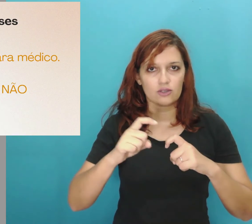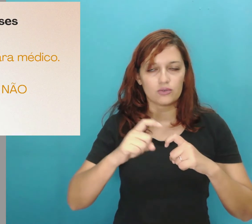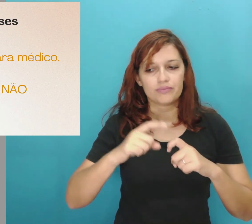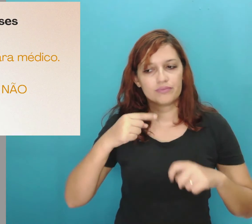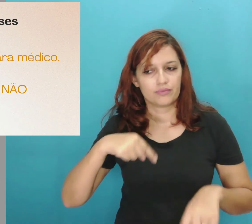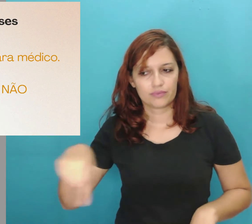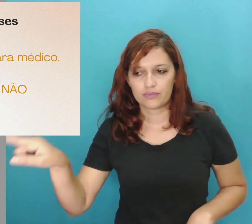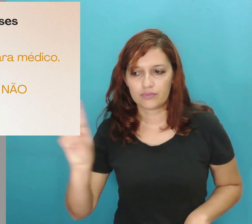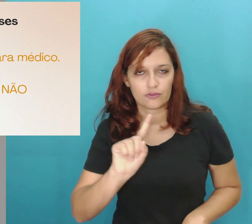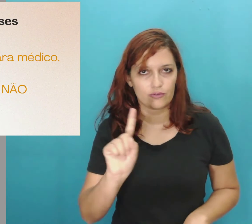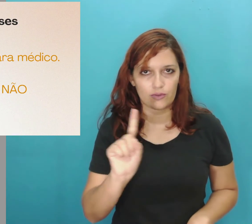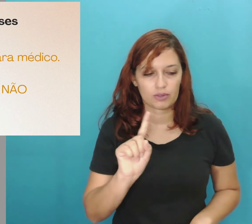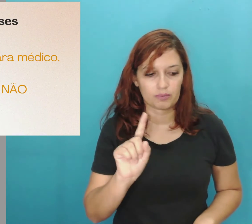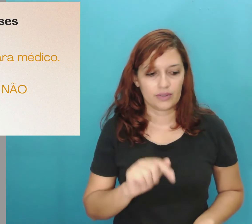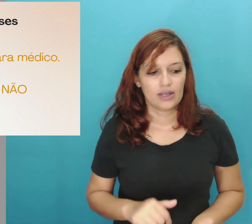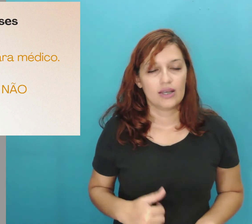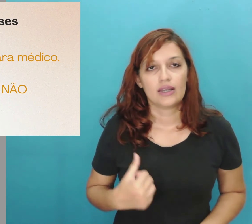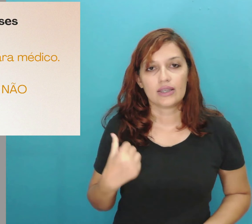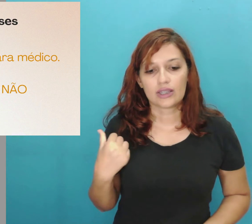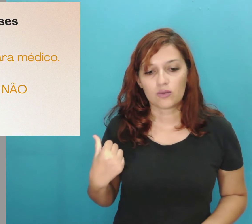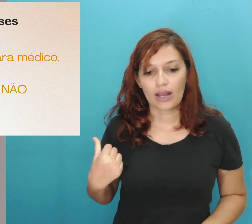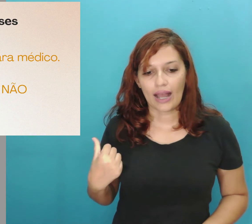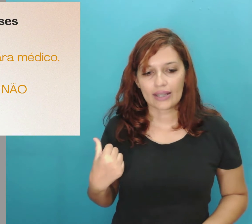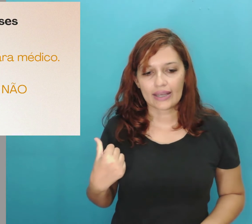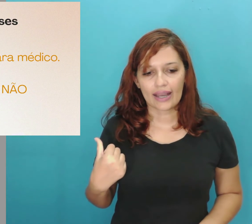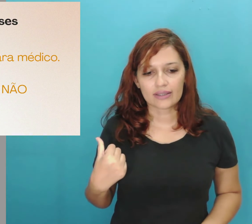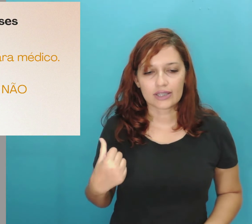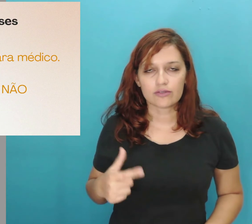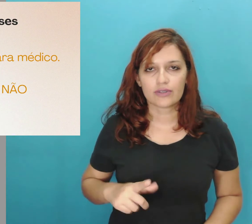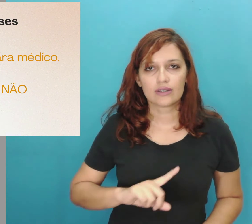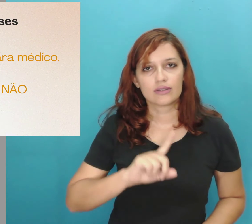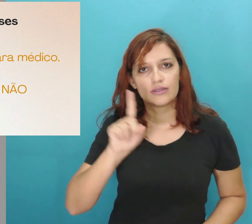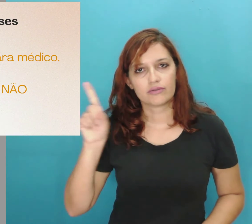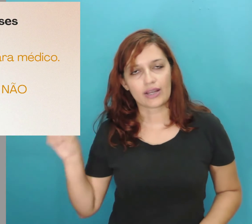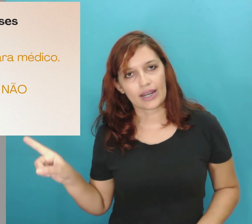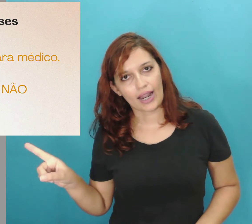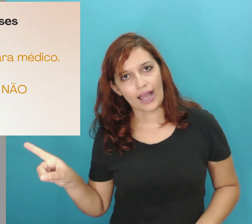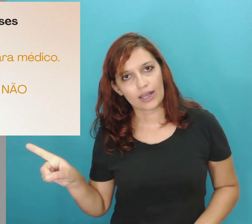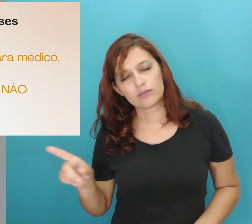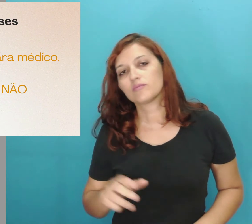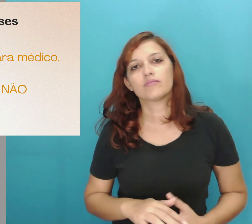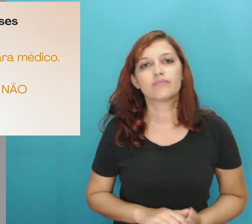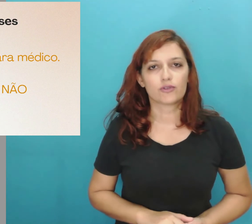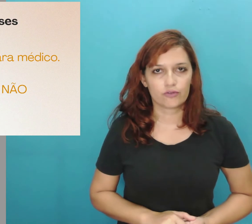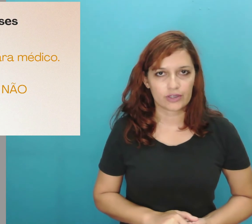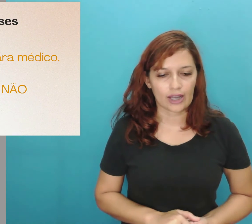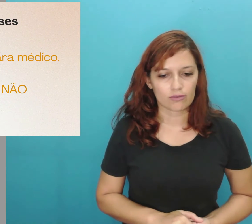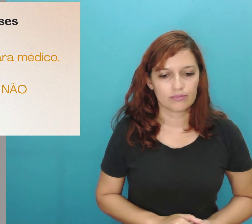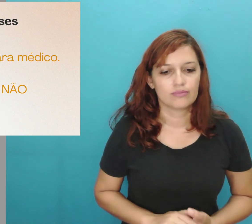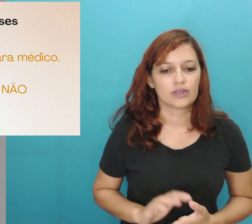Médico, vou não. Então, a negativa vai lá pro final.